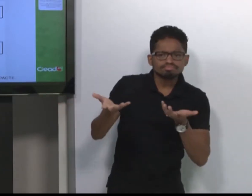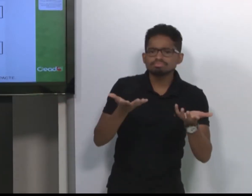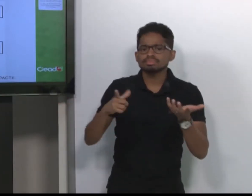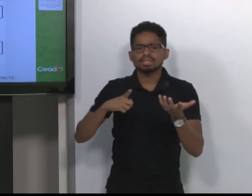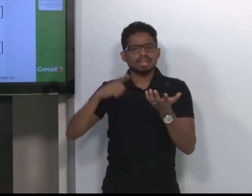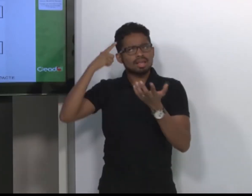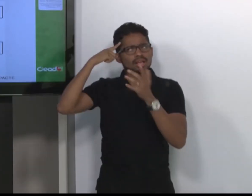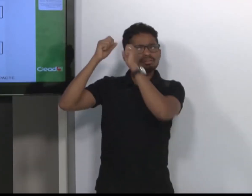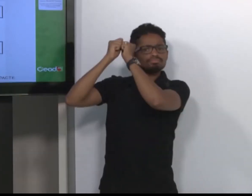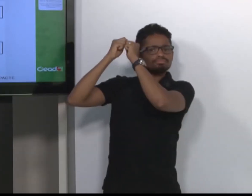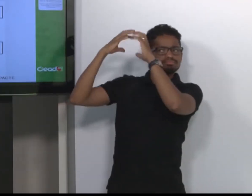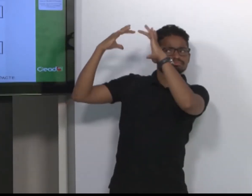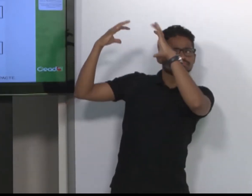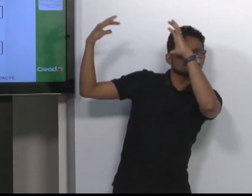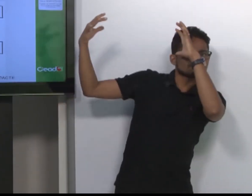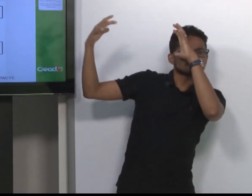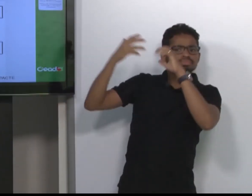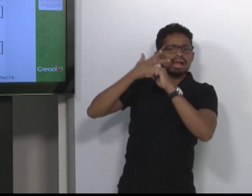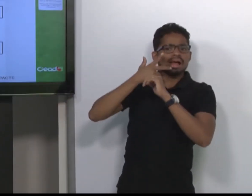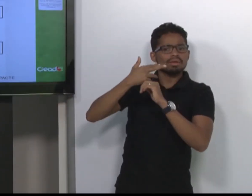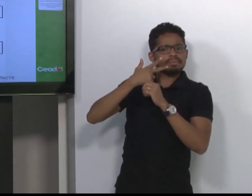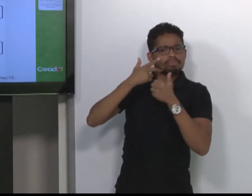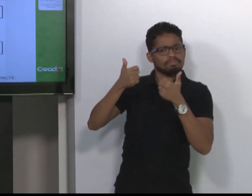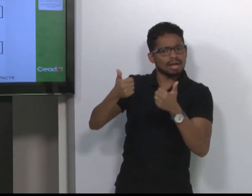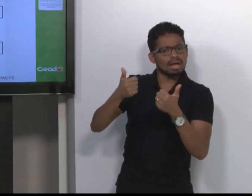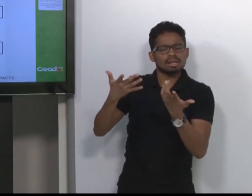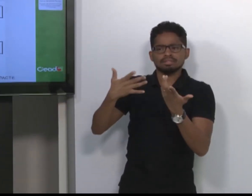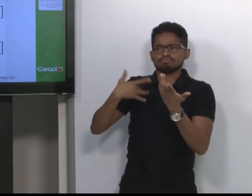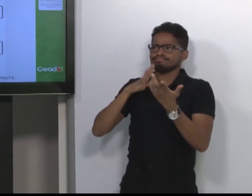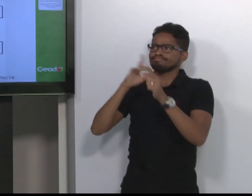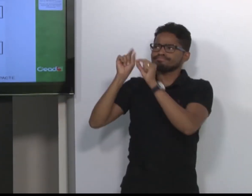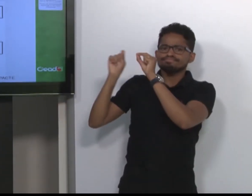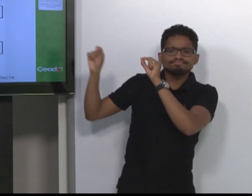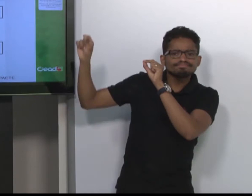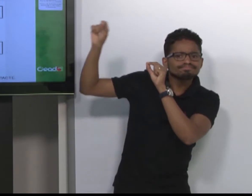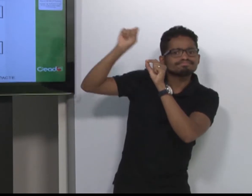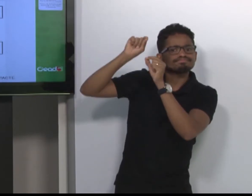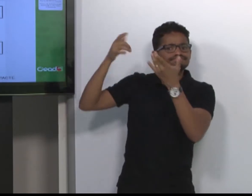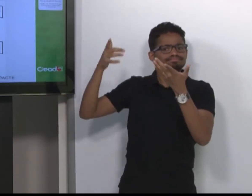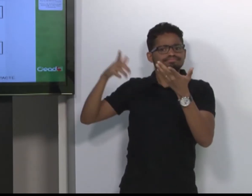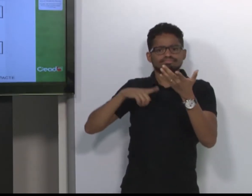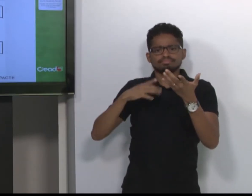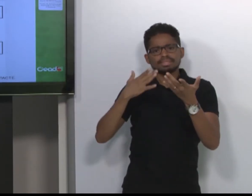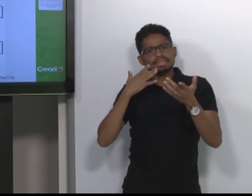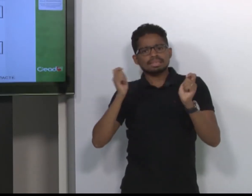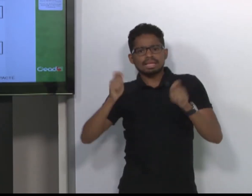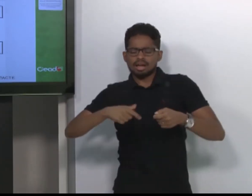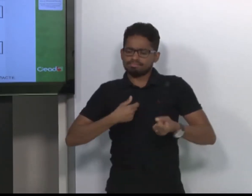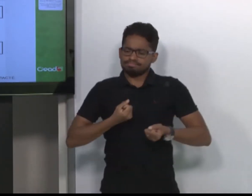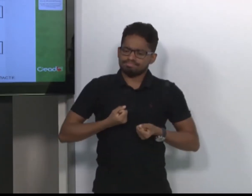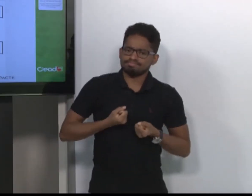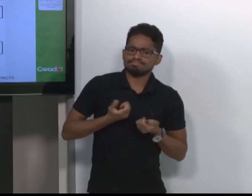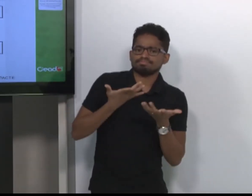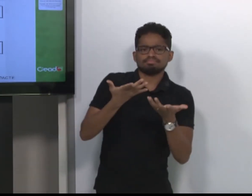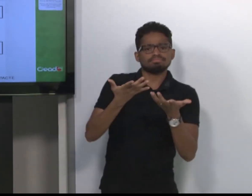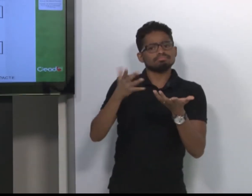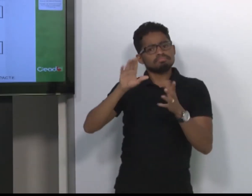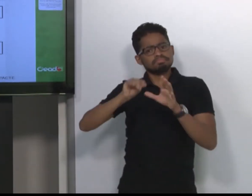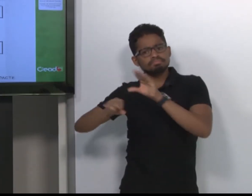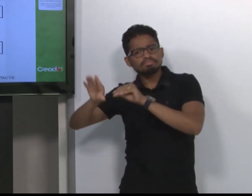um processamento dessas línguas no processo de tradução, de forma que seja fluente a tradução tanto em língua de